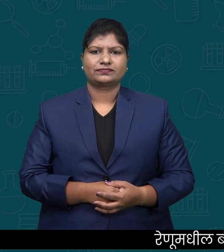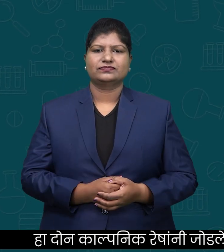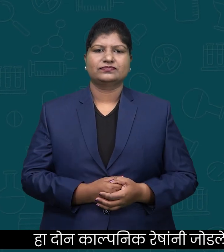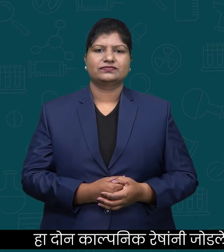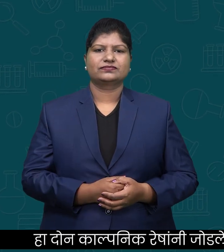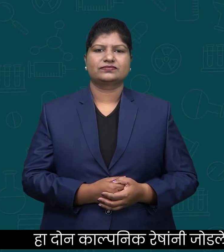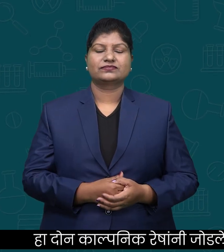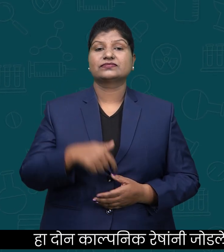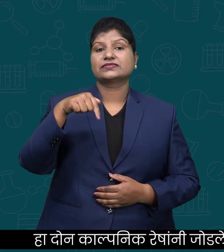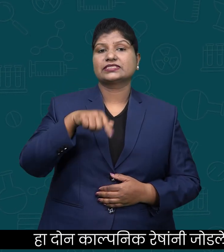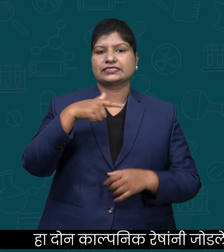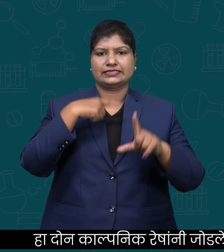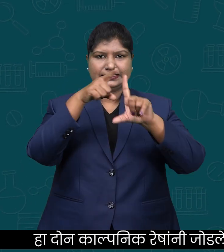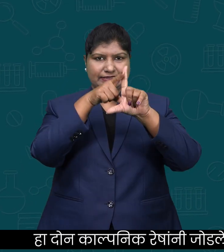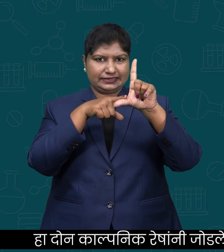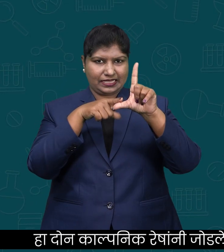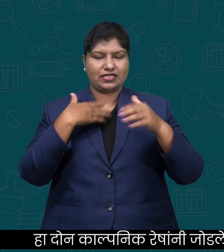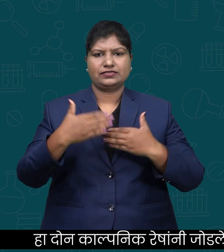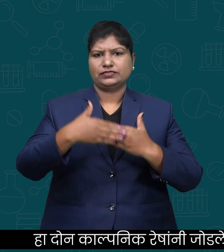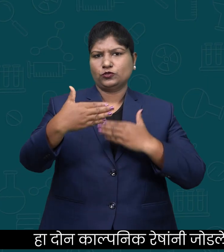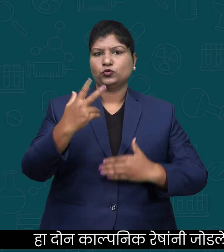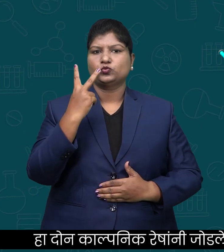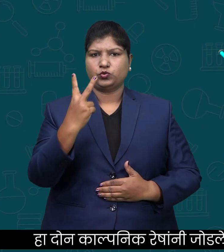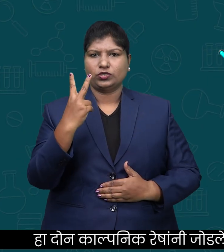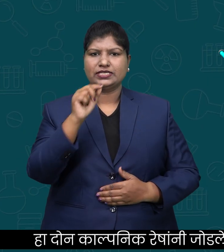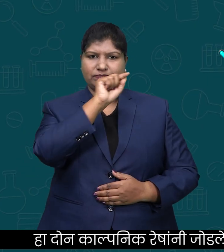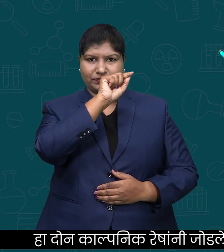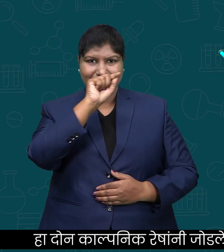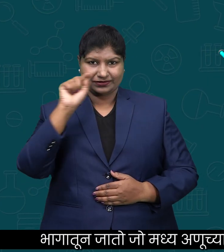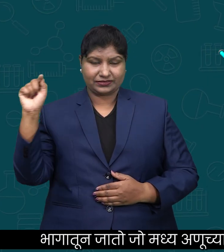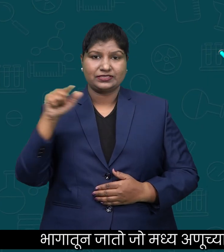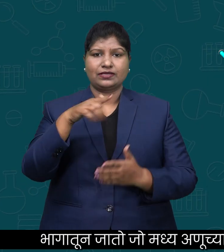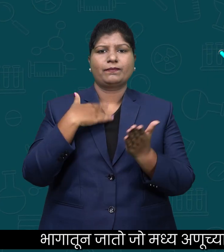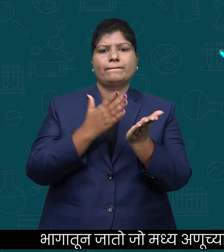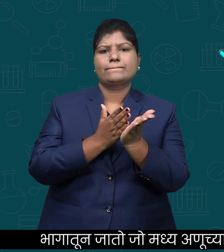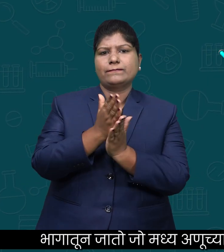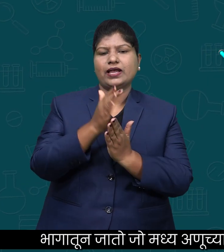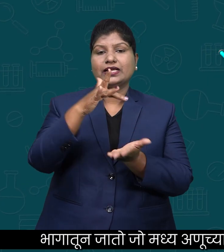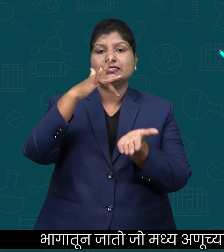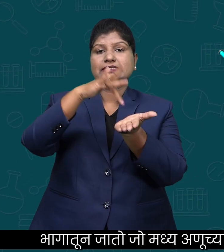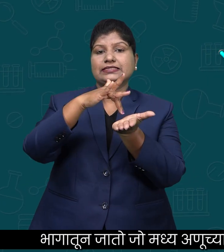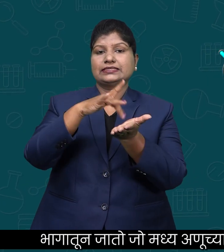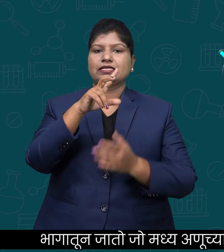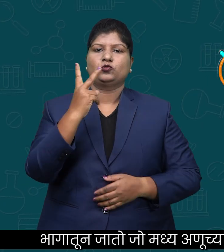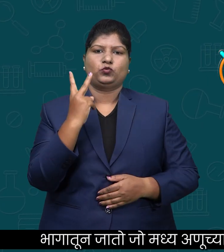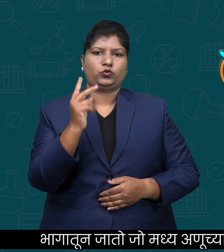हा 2 काल्पनिक रेषांनी जोडलेला कोन आहे, जो 2 अणूंच्या मध्यवर्ती भागातून जातो, जो मध्य अणूच्या मध्यवर्ती